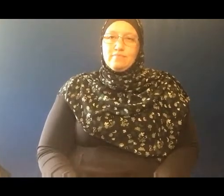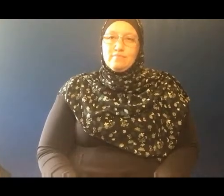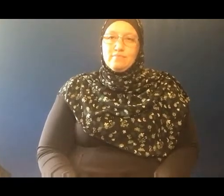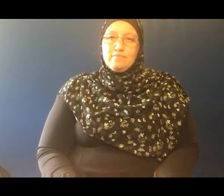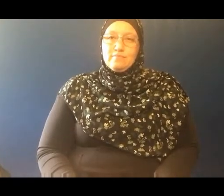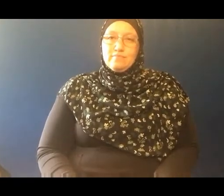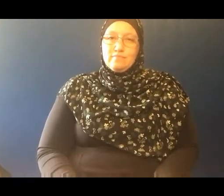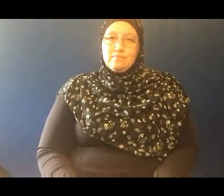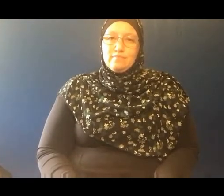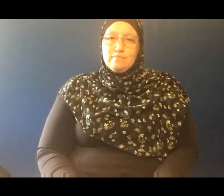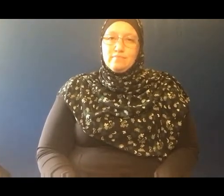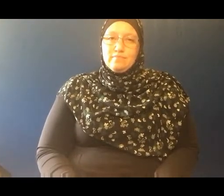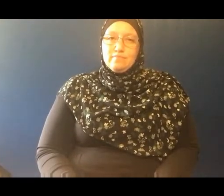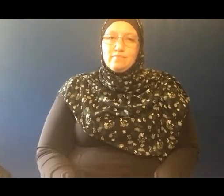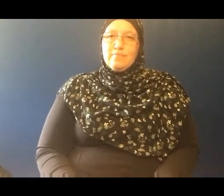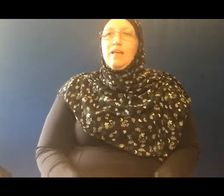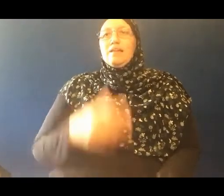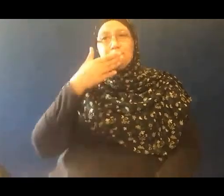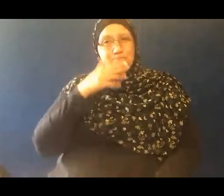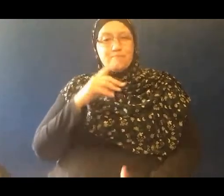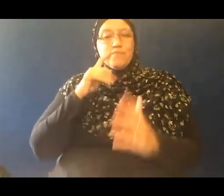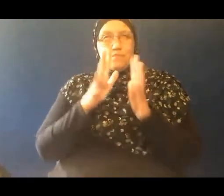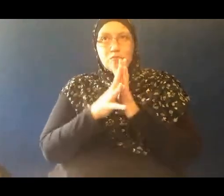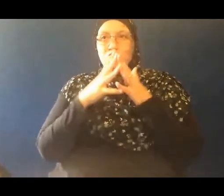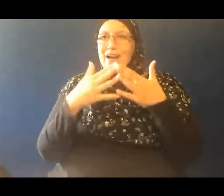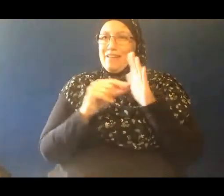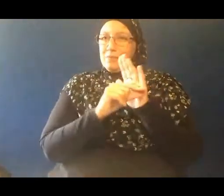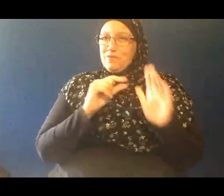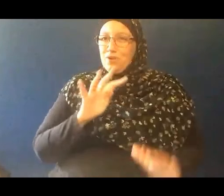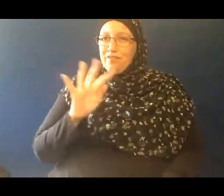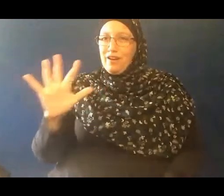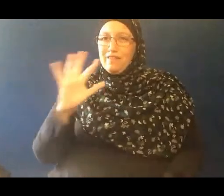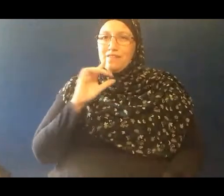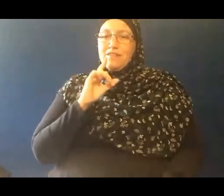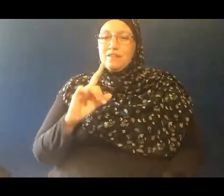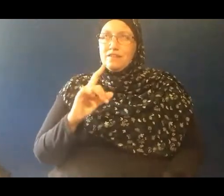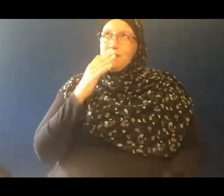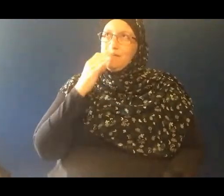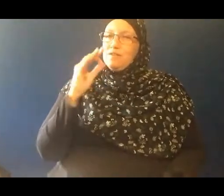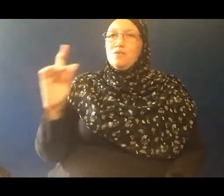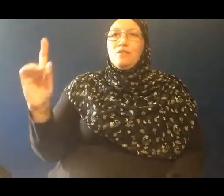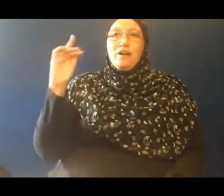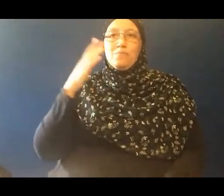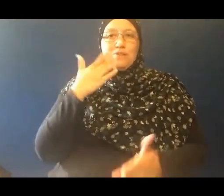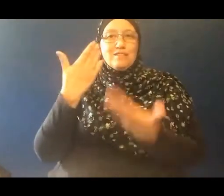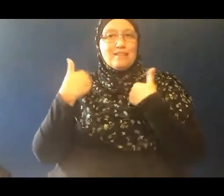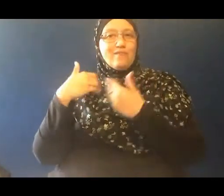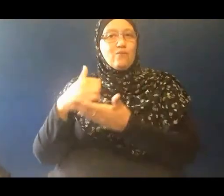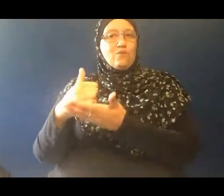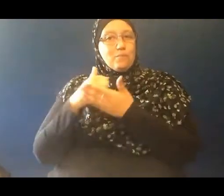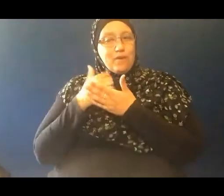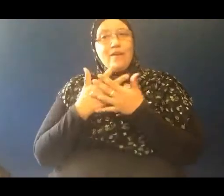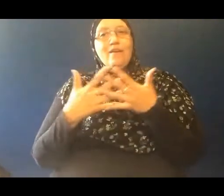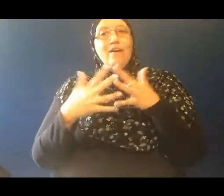عَلَى الْخَاشِعِينَ. Seek the help by patience and prayers, and surely that